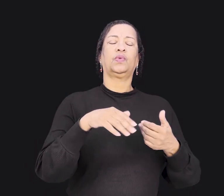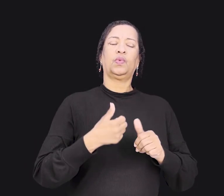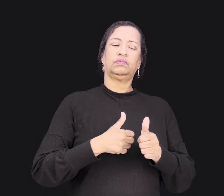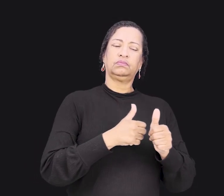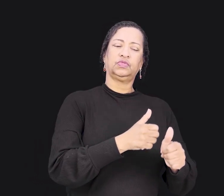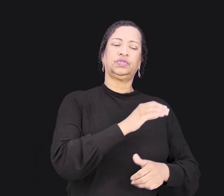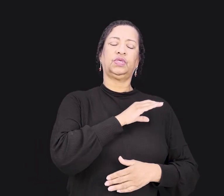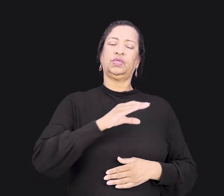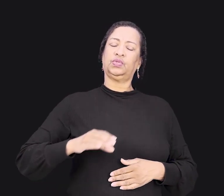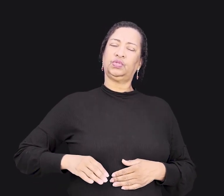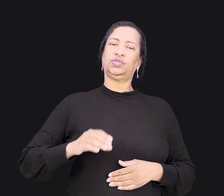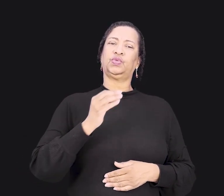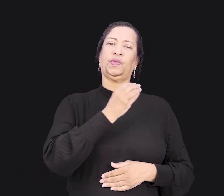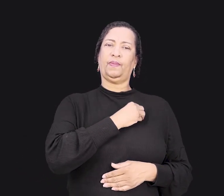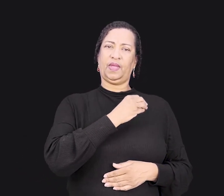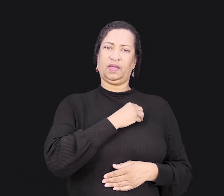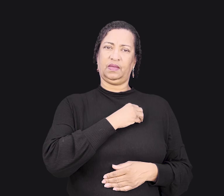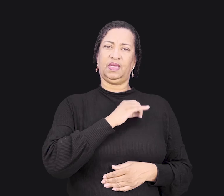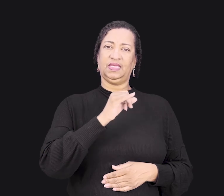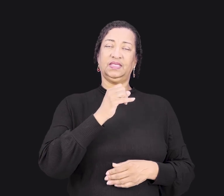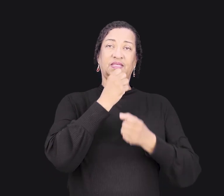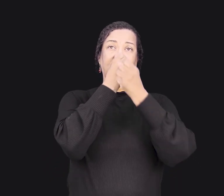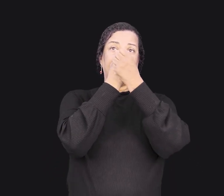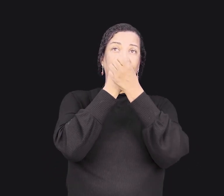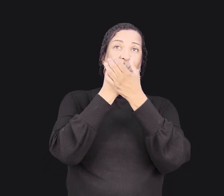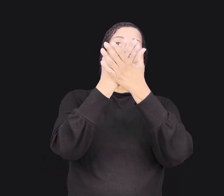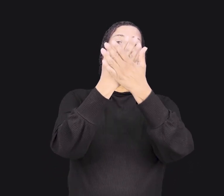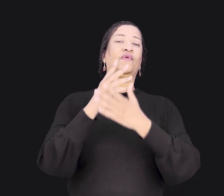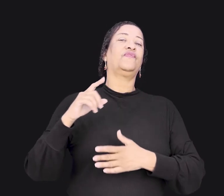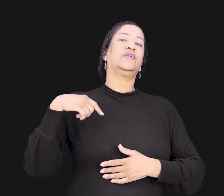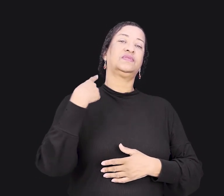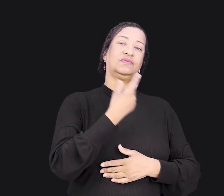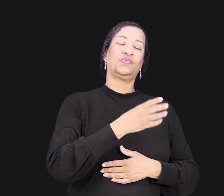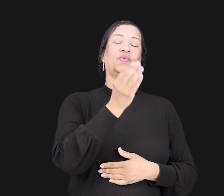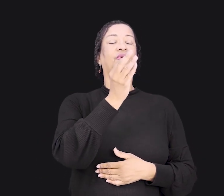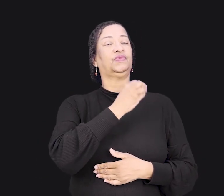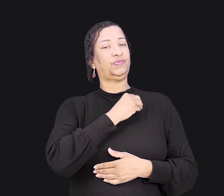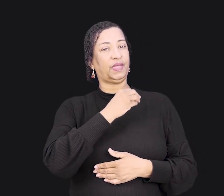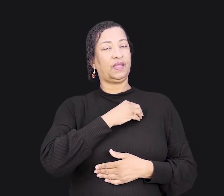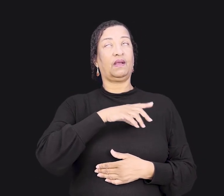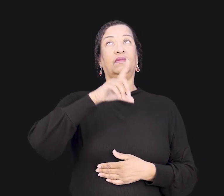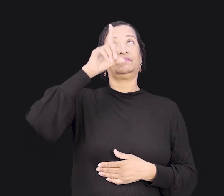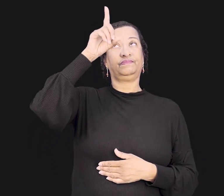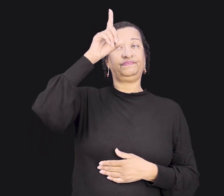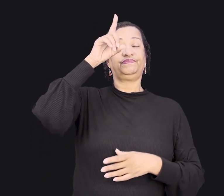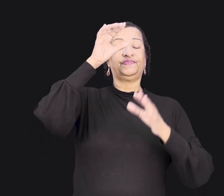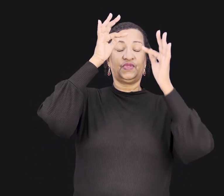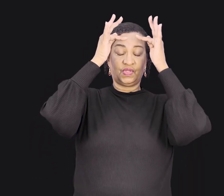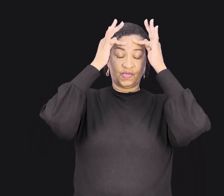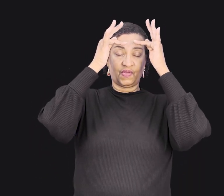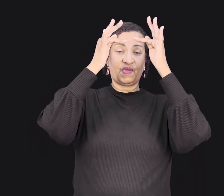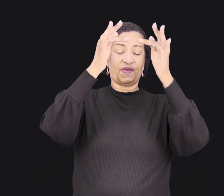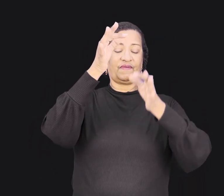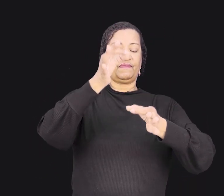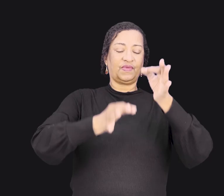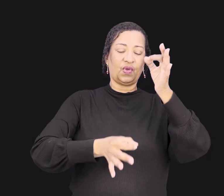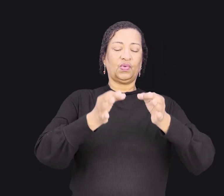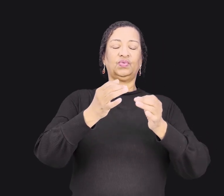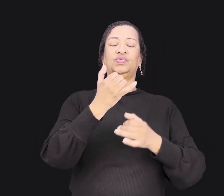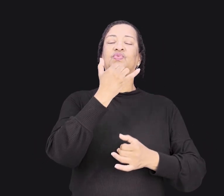em pecado. Se confessarmos os nossos pecados, Ele é fiel e justo para perdoar os nossos pecados